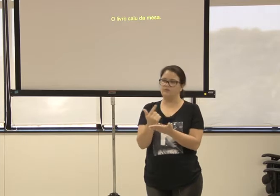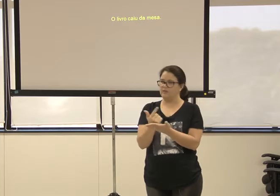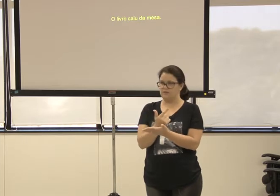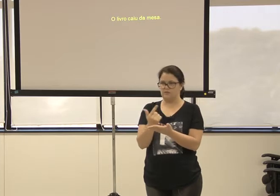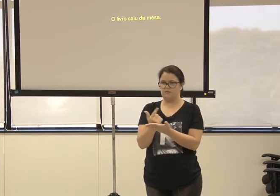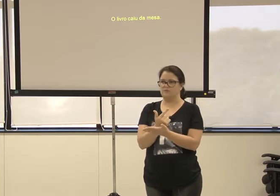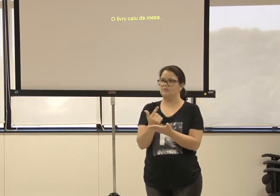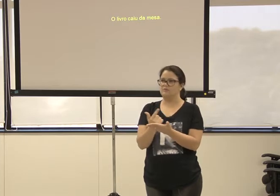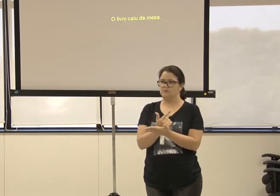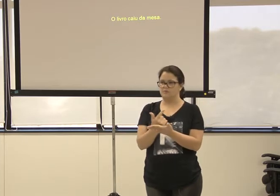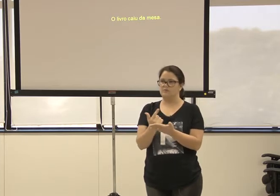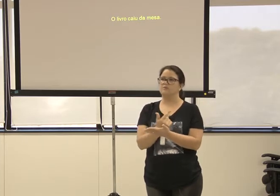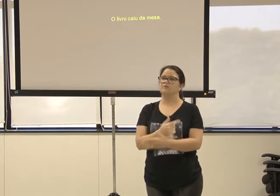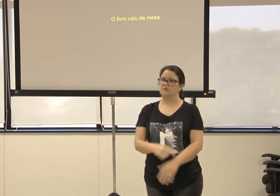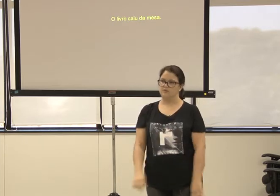faz.